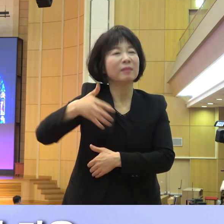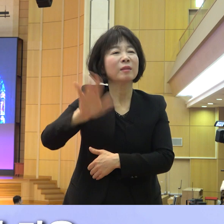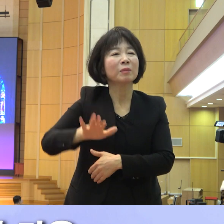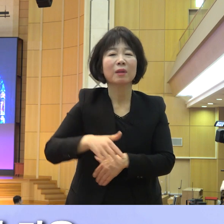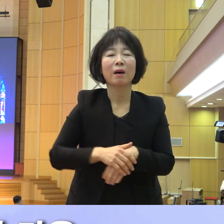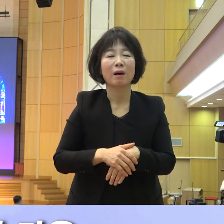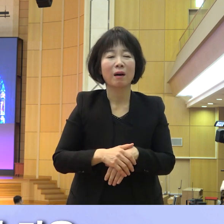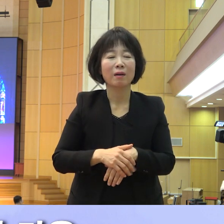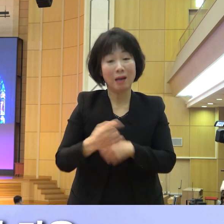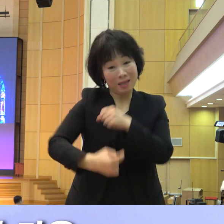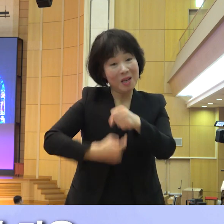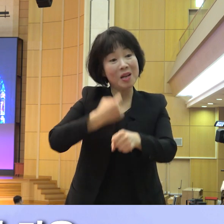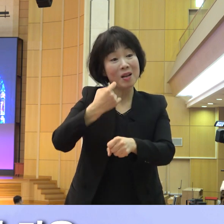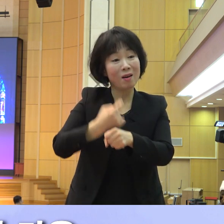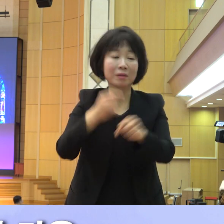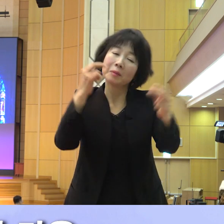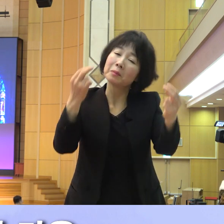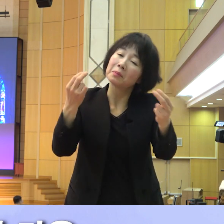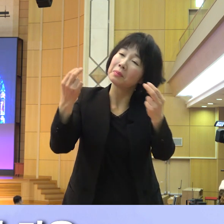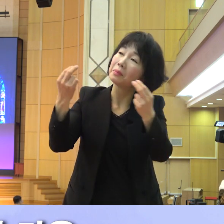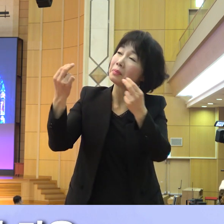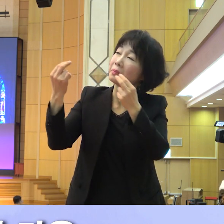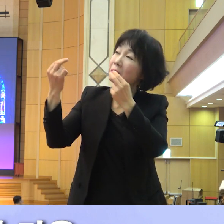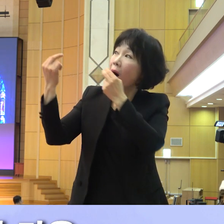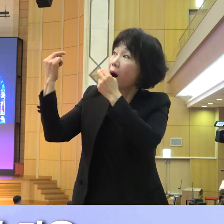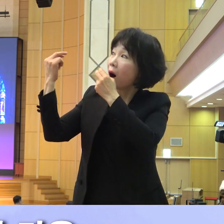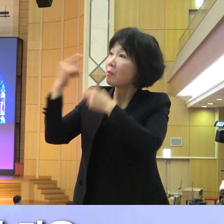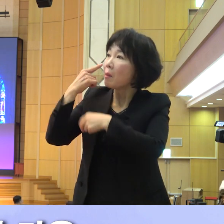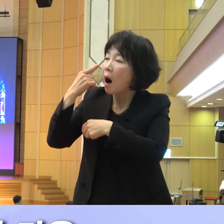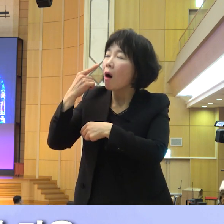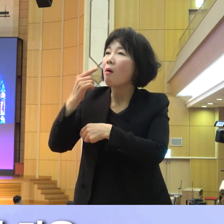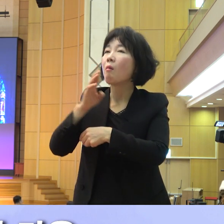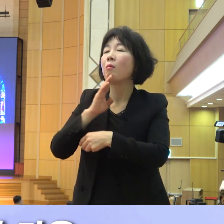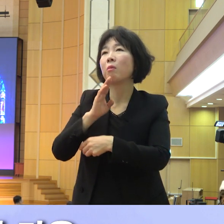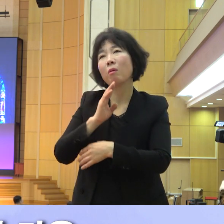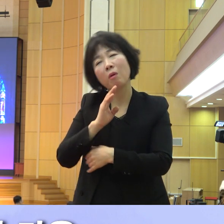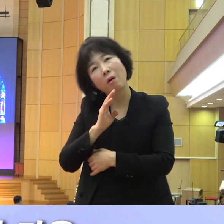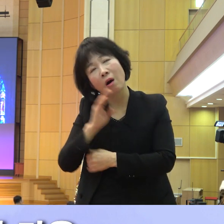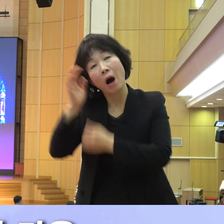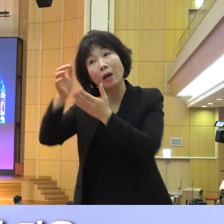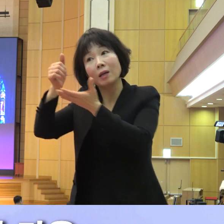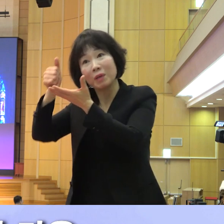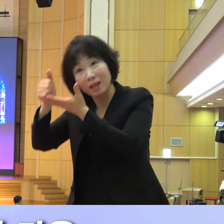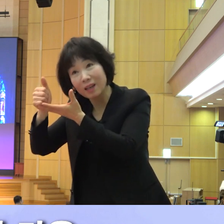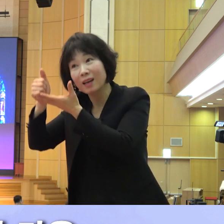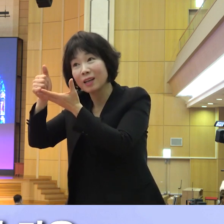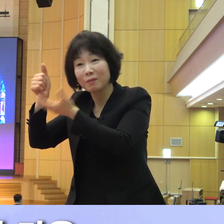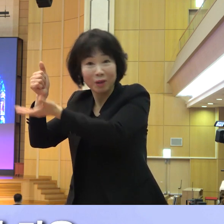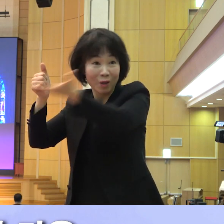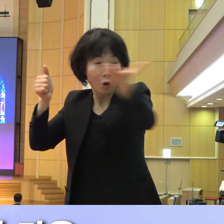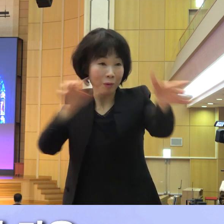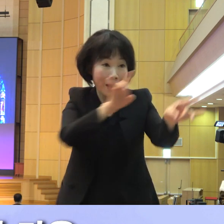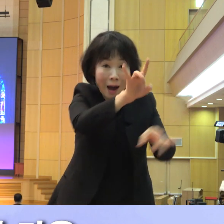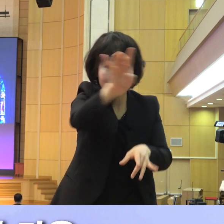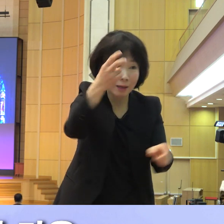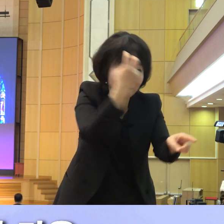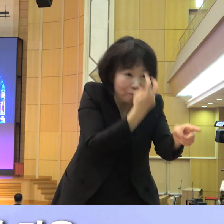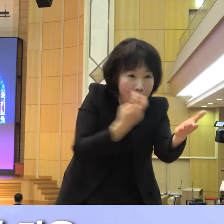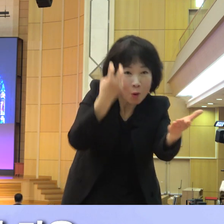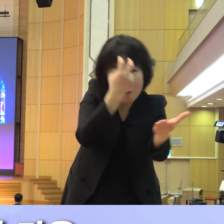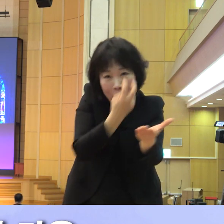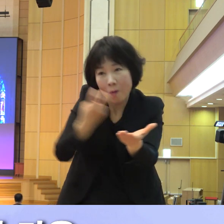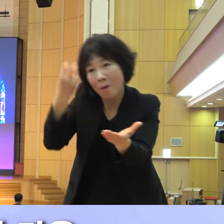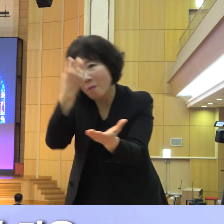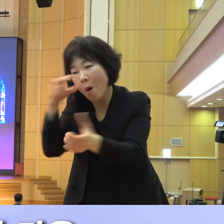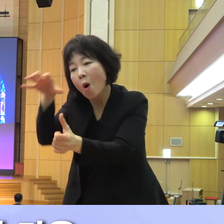이렇게 한 해를 지나왔는데 하나님께서 우리를 지켜주셨기에